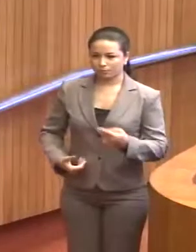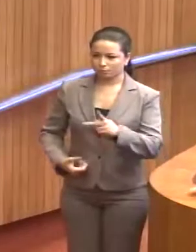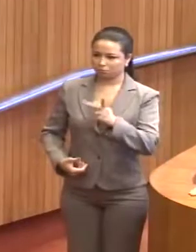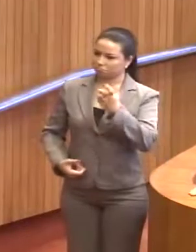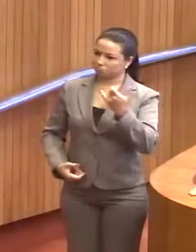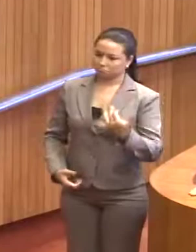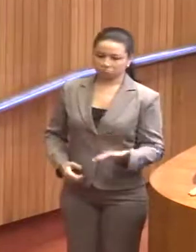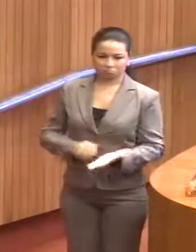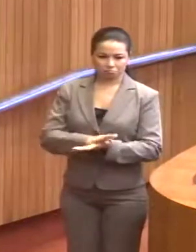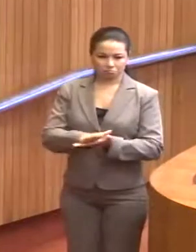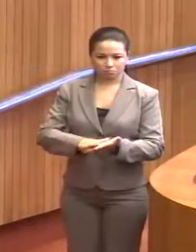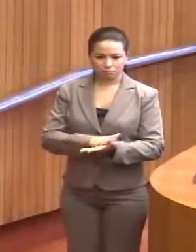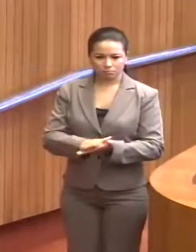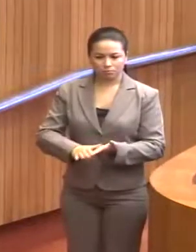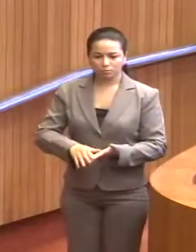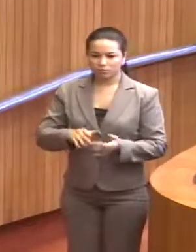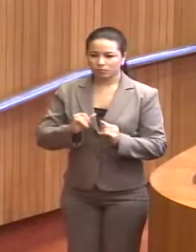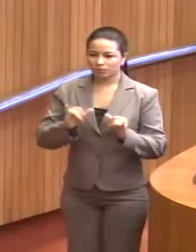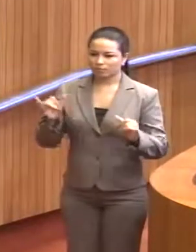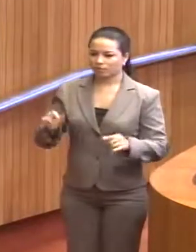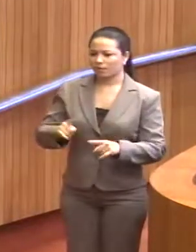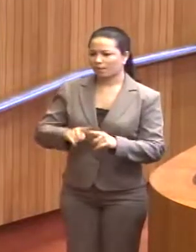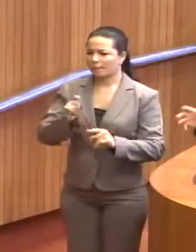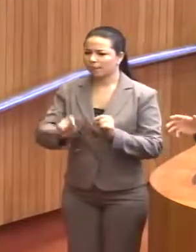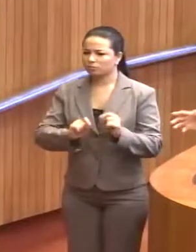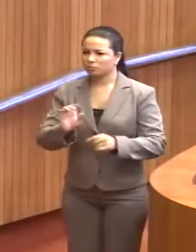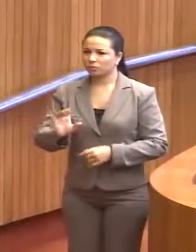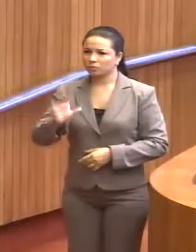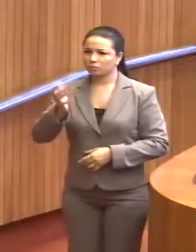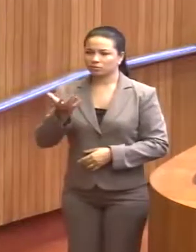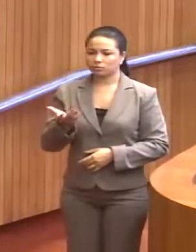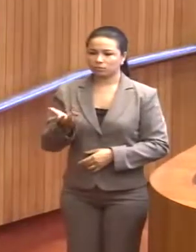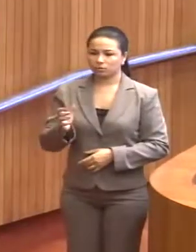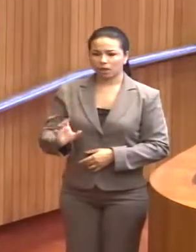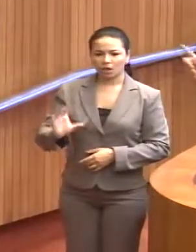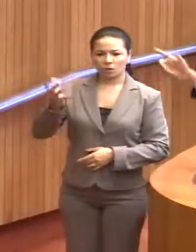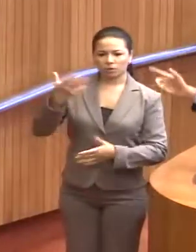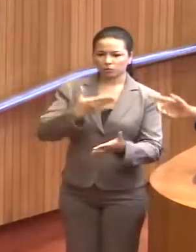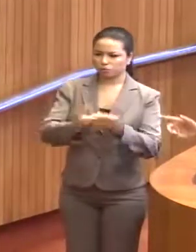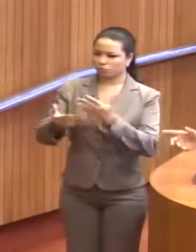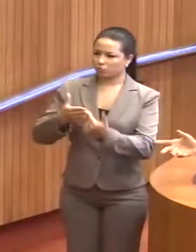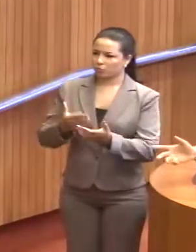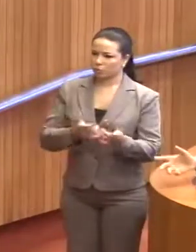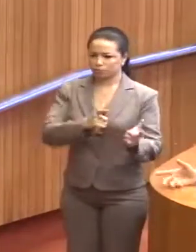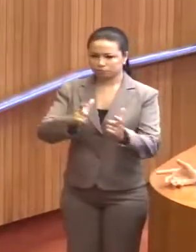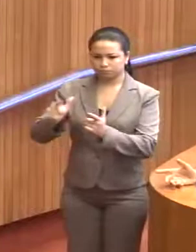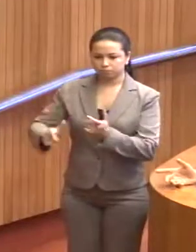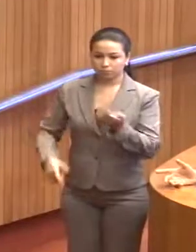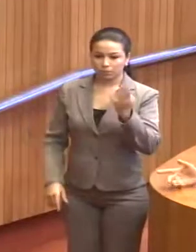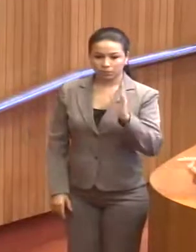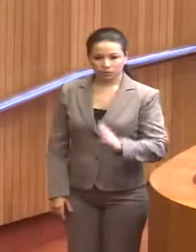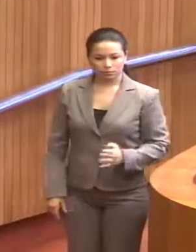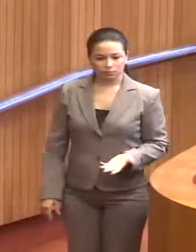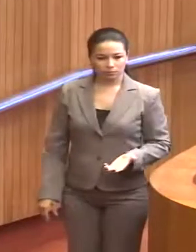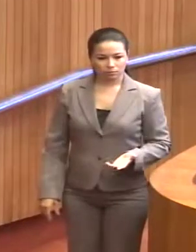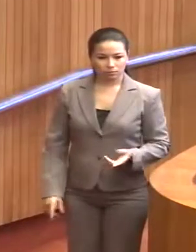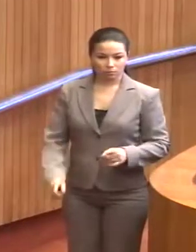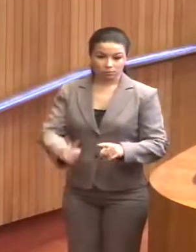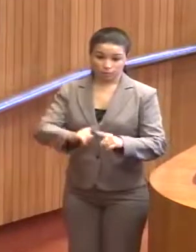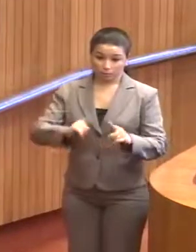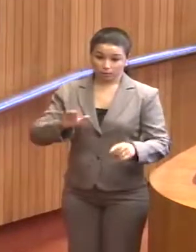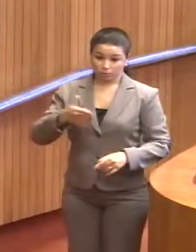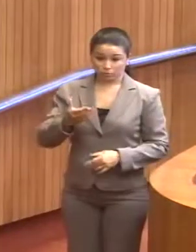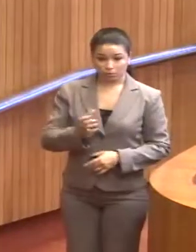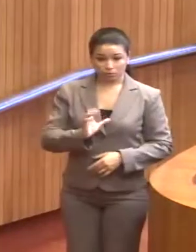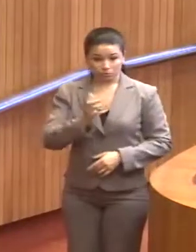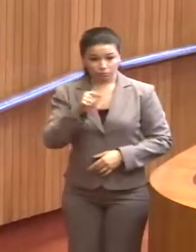fala nada. Aí diz assim, não, mas o que está acontecendo aqui acontece em qualquer lugar do Brasil. Mas quando